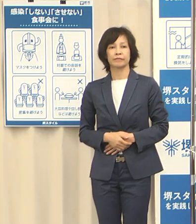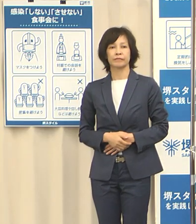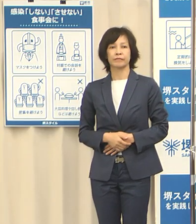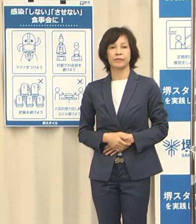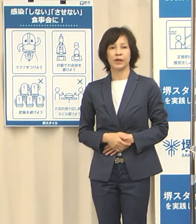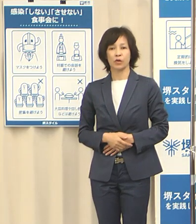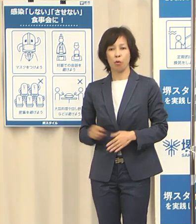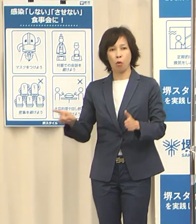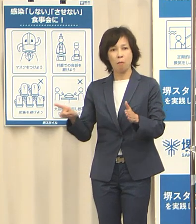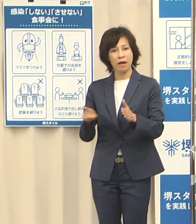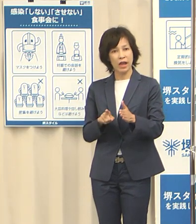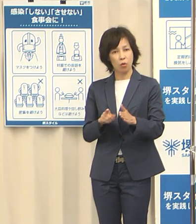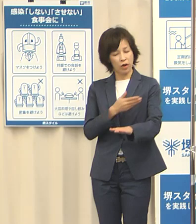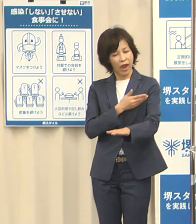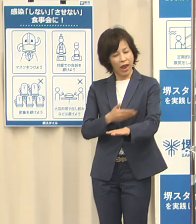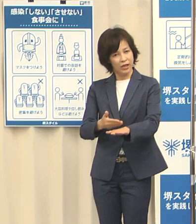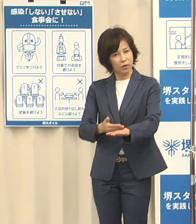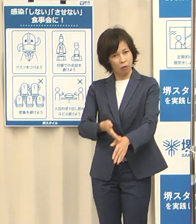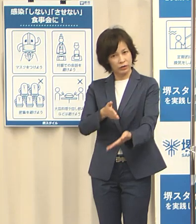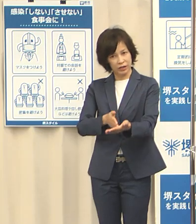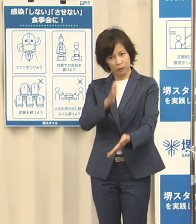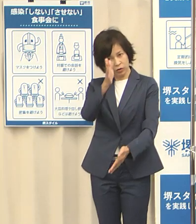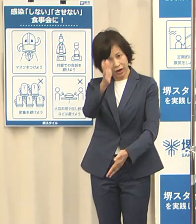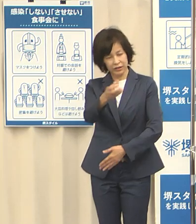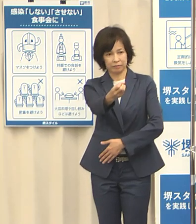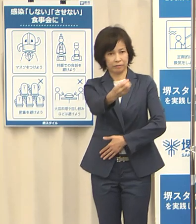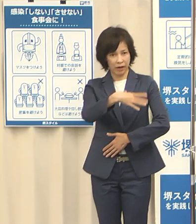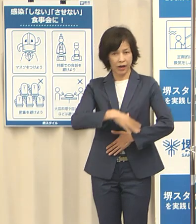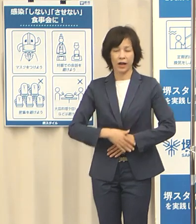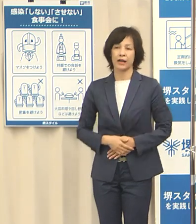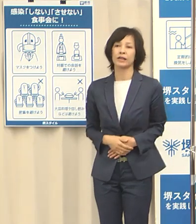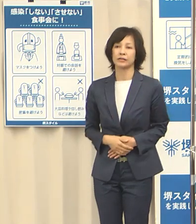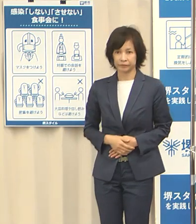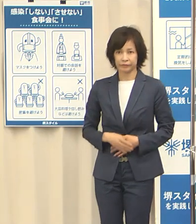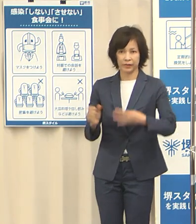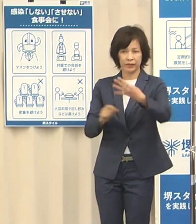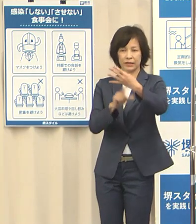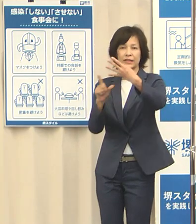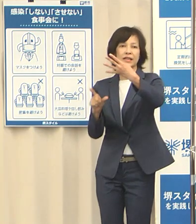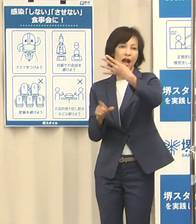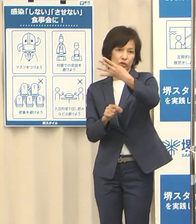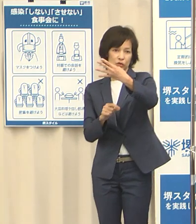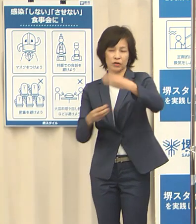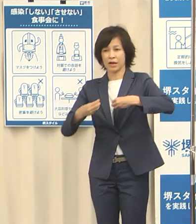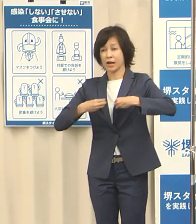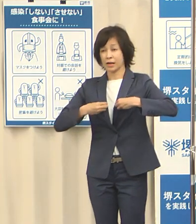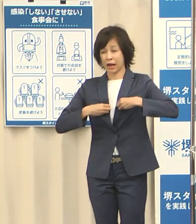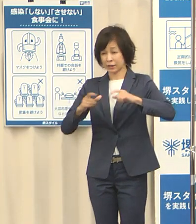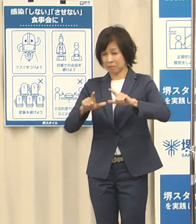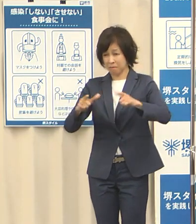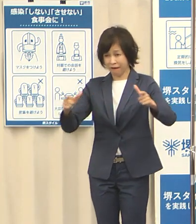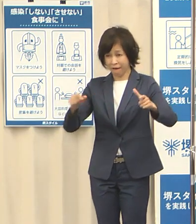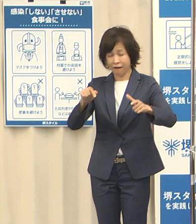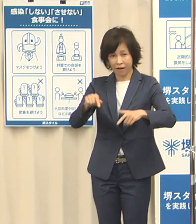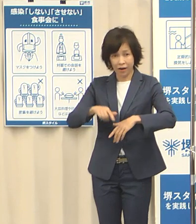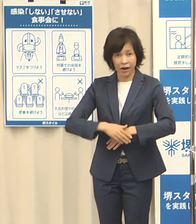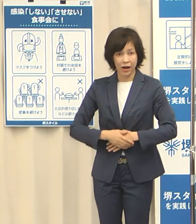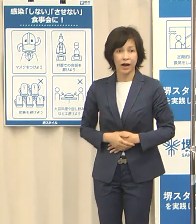るまでの経緯をお話しいただけますか。 はい、4月感染拡大している状況でです